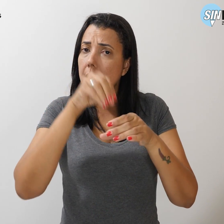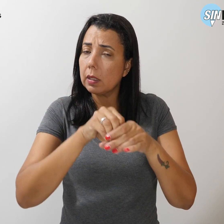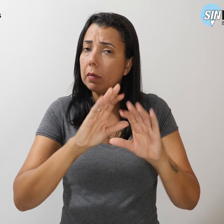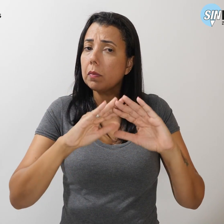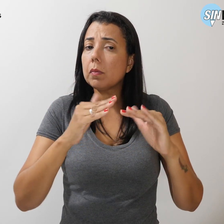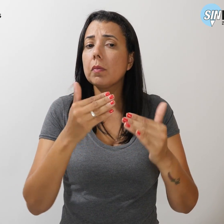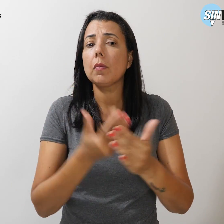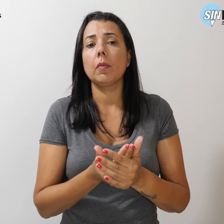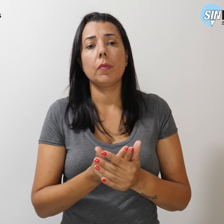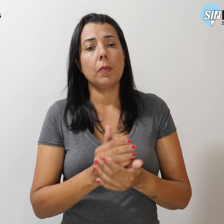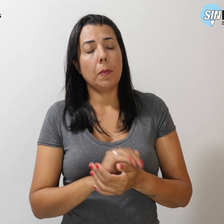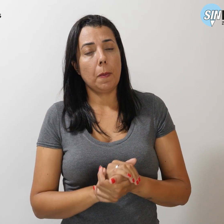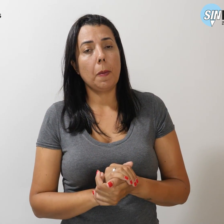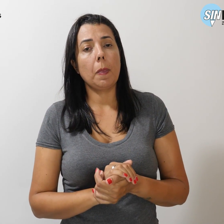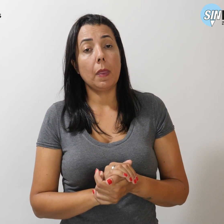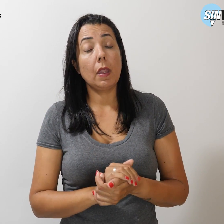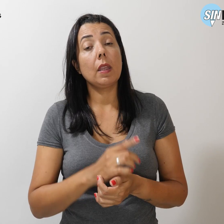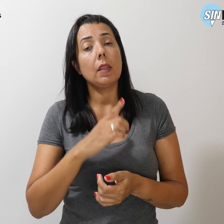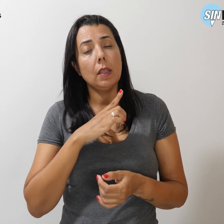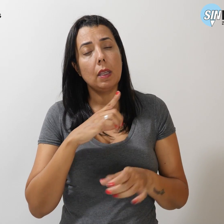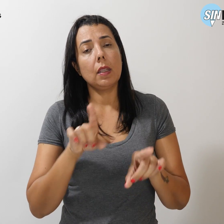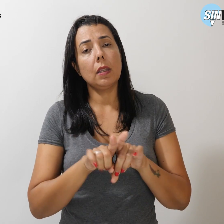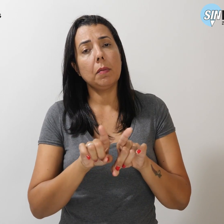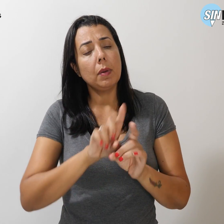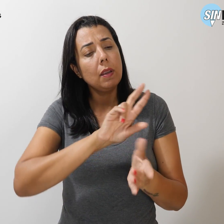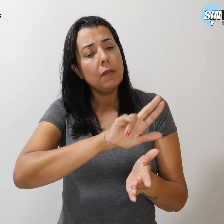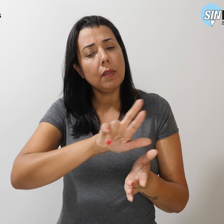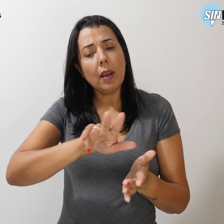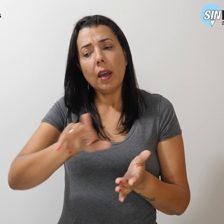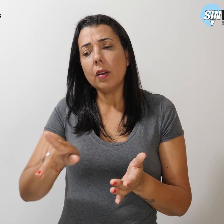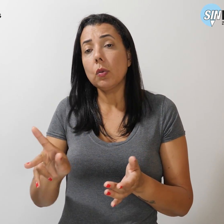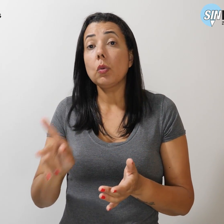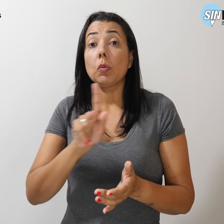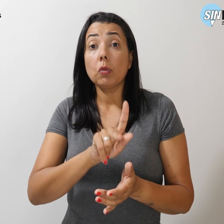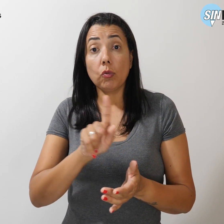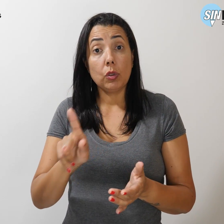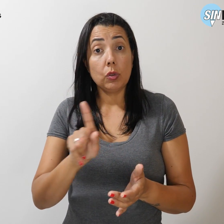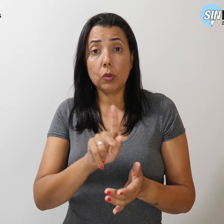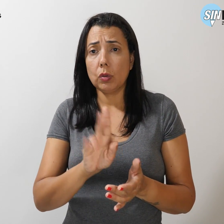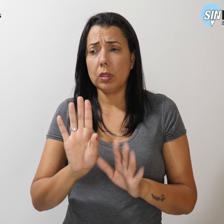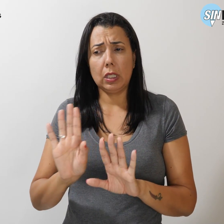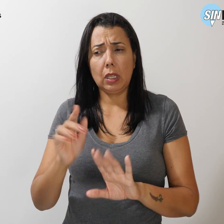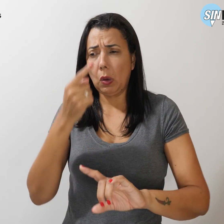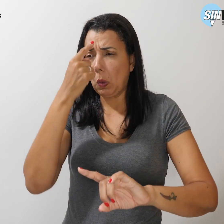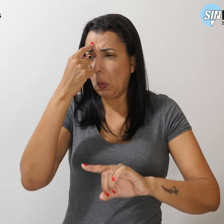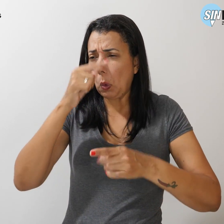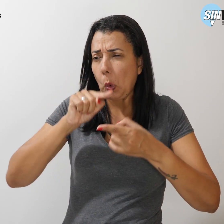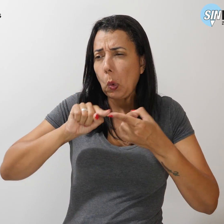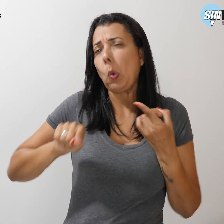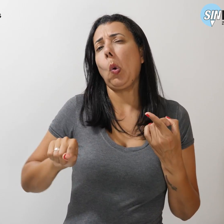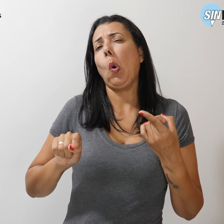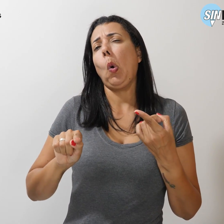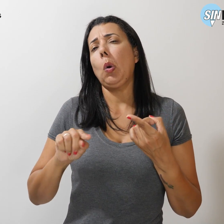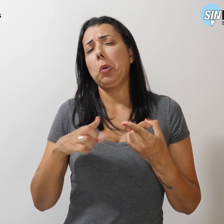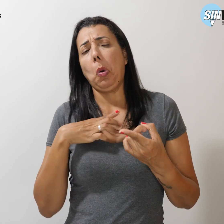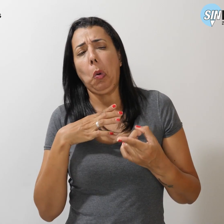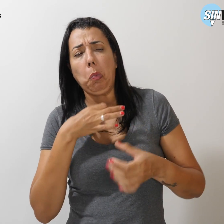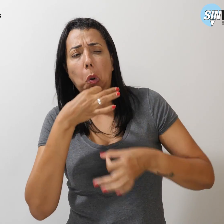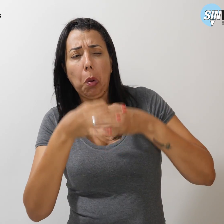aula. Ainda temos vários professores que não concordam ou questionam a